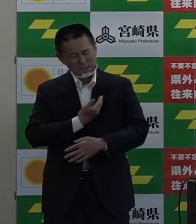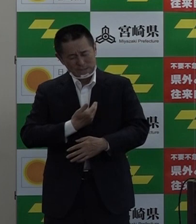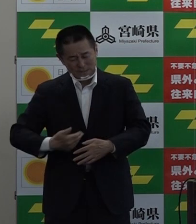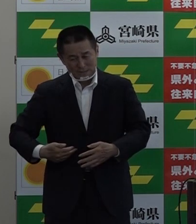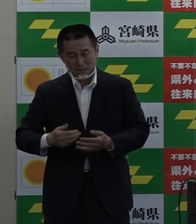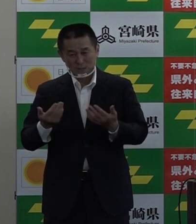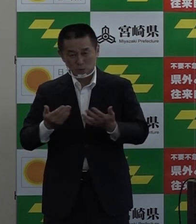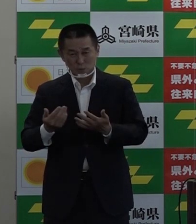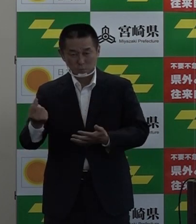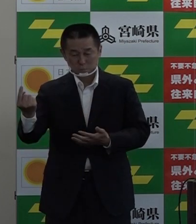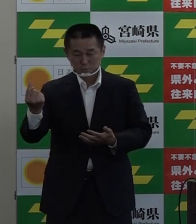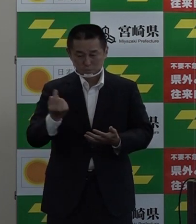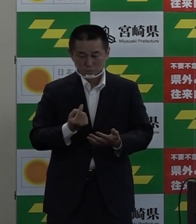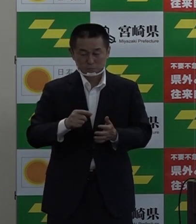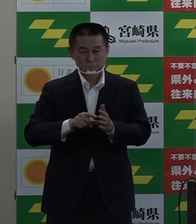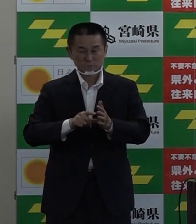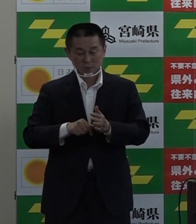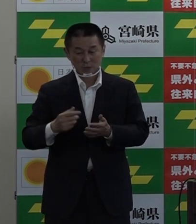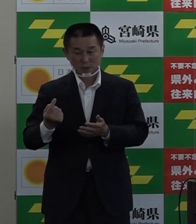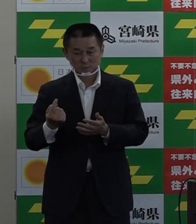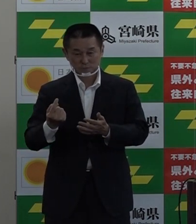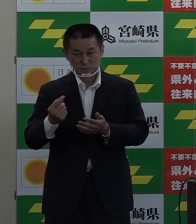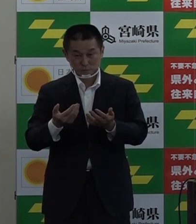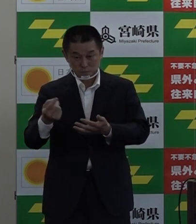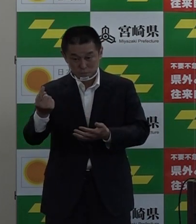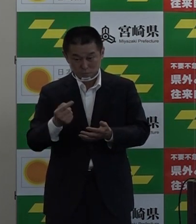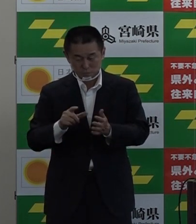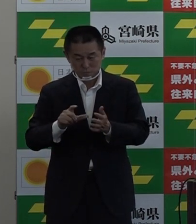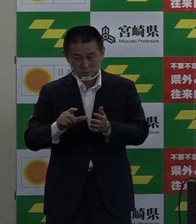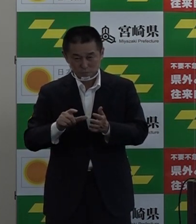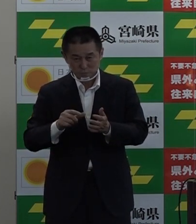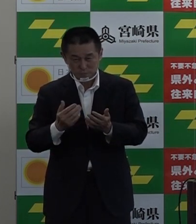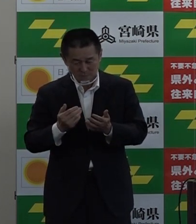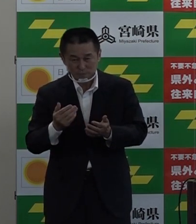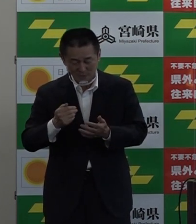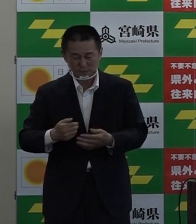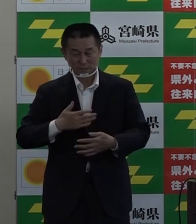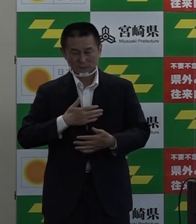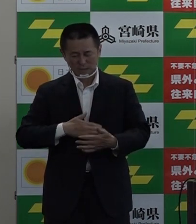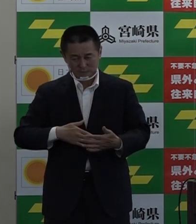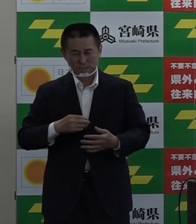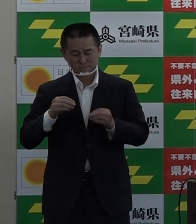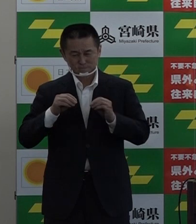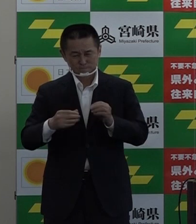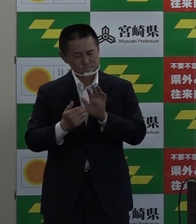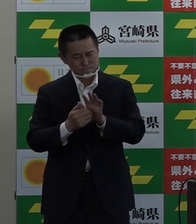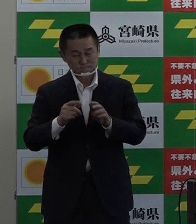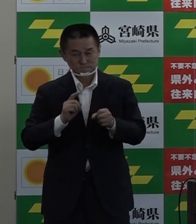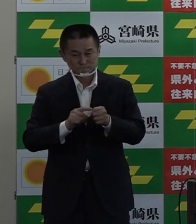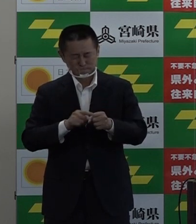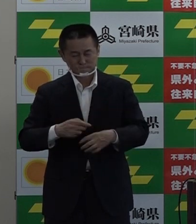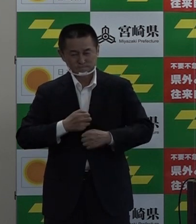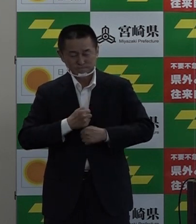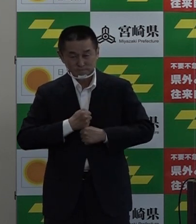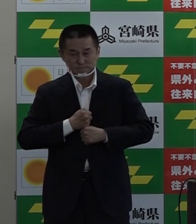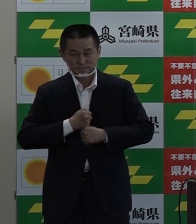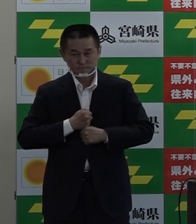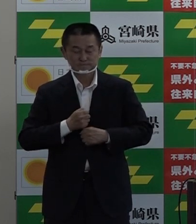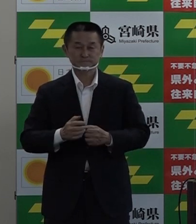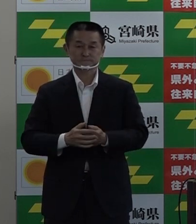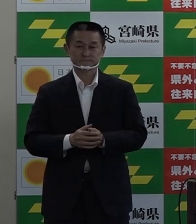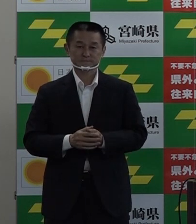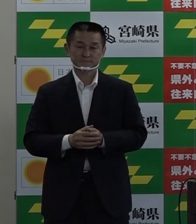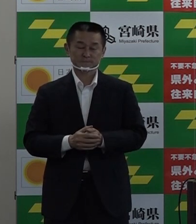られる場合はその来られる前に安全対策を徹底していただく、そんなことが必要であろうかと考えております。